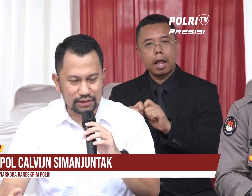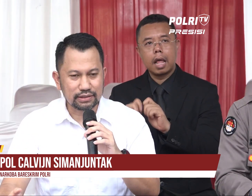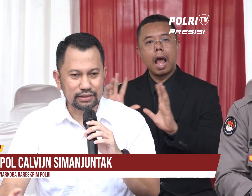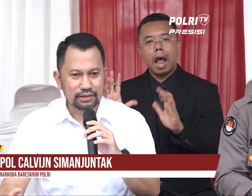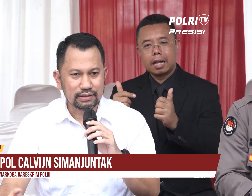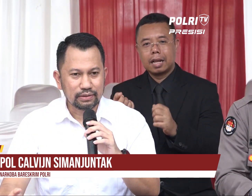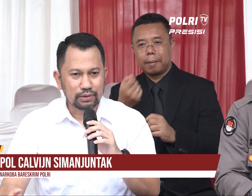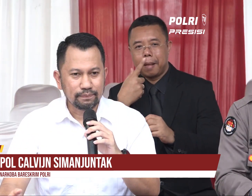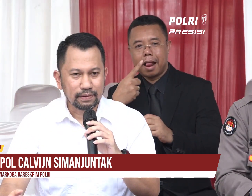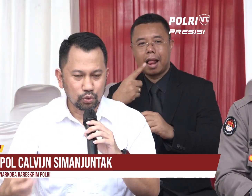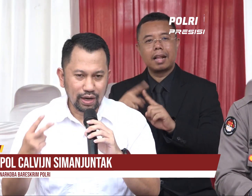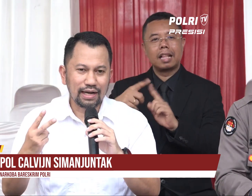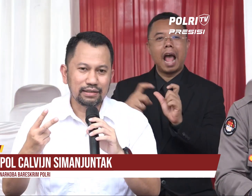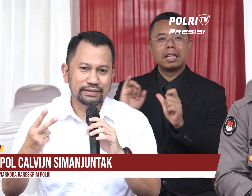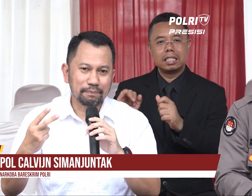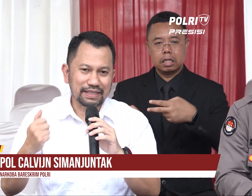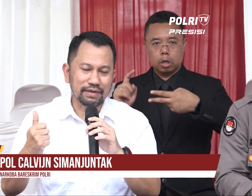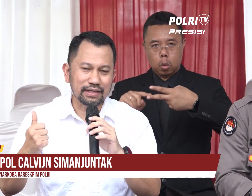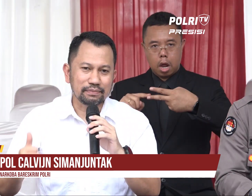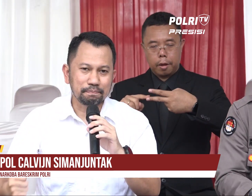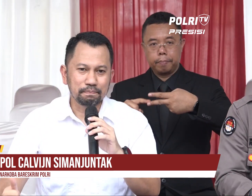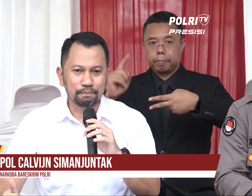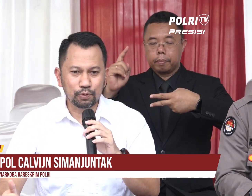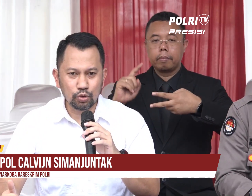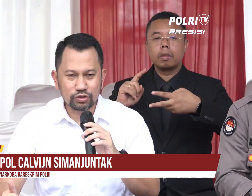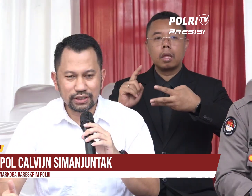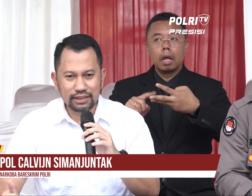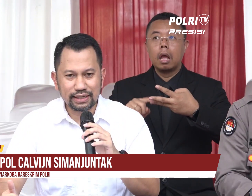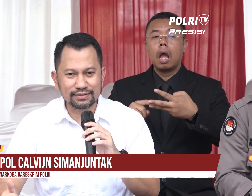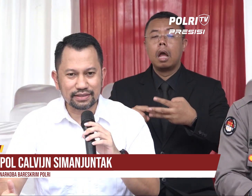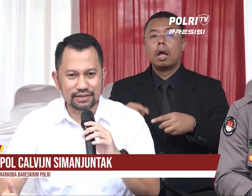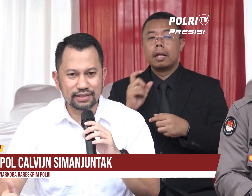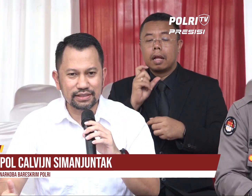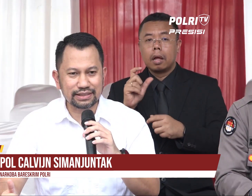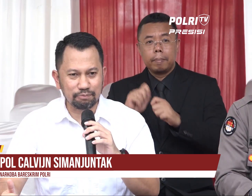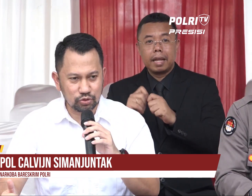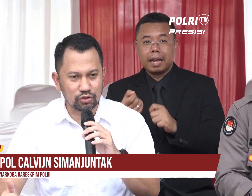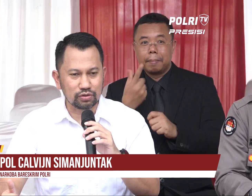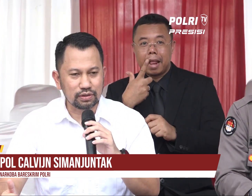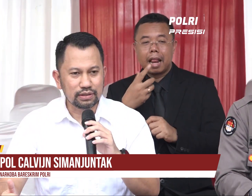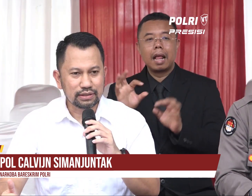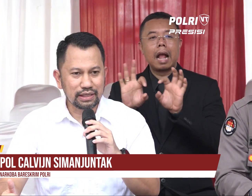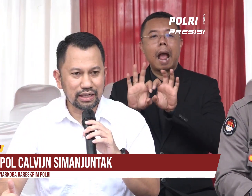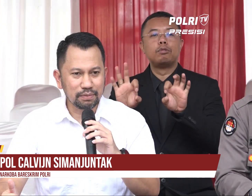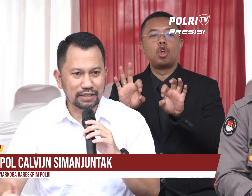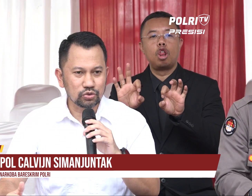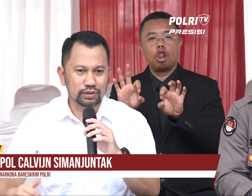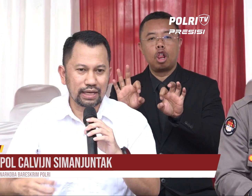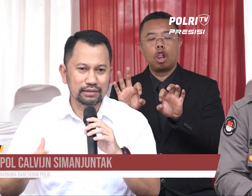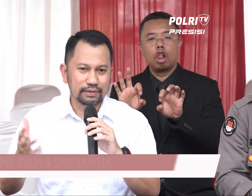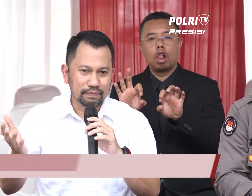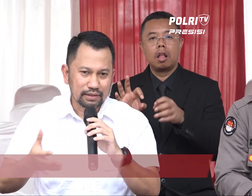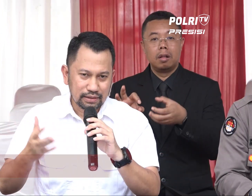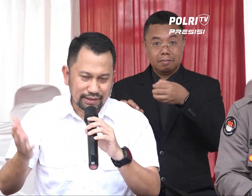produksi. Dua hal, yang pertama, produksi ekstasi jenis kapsul dengan